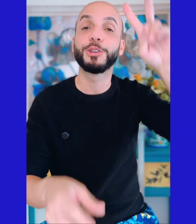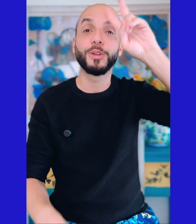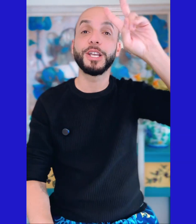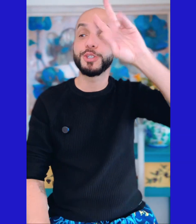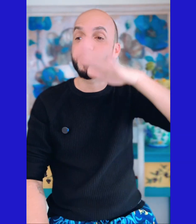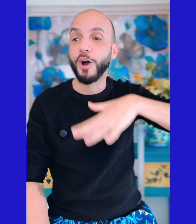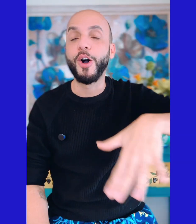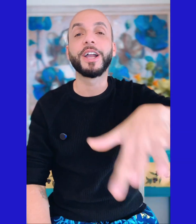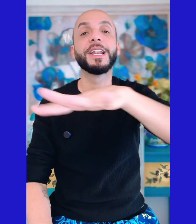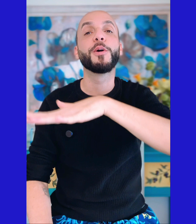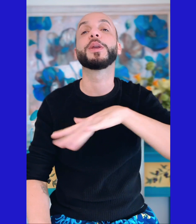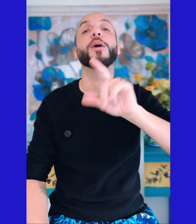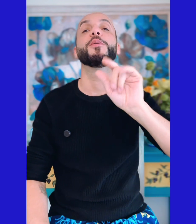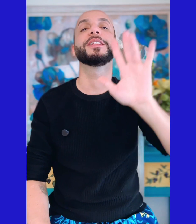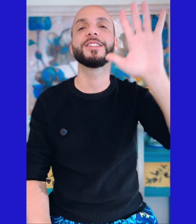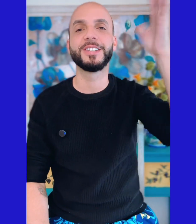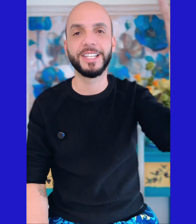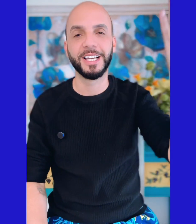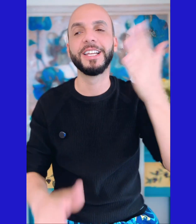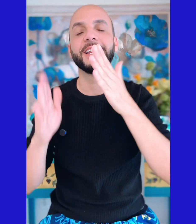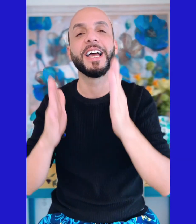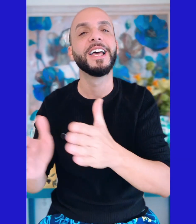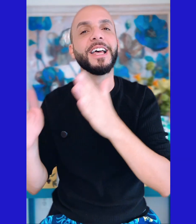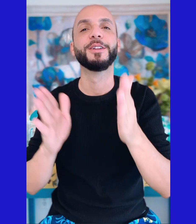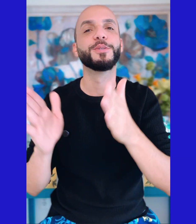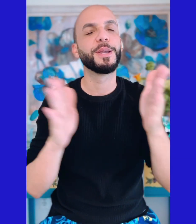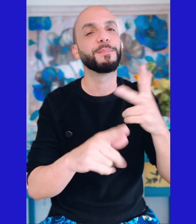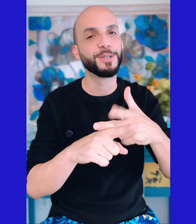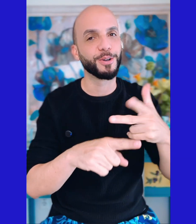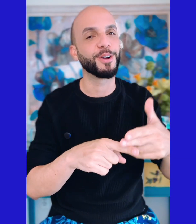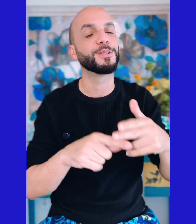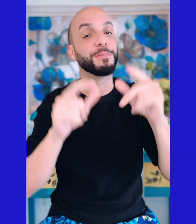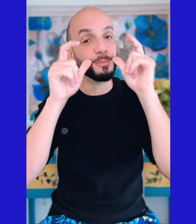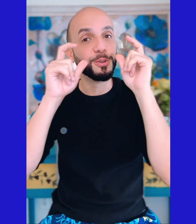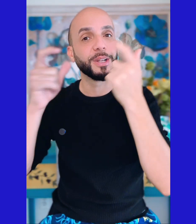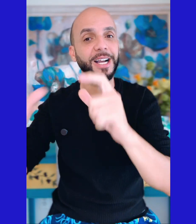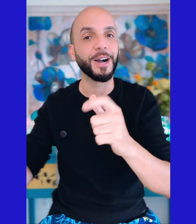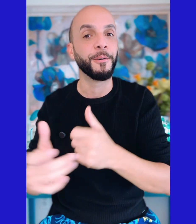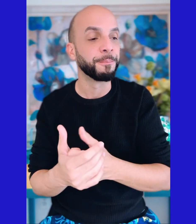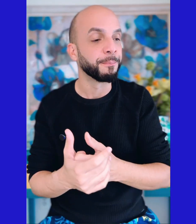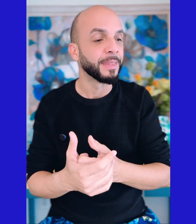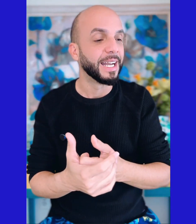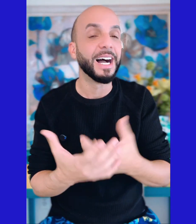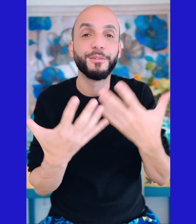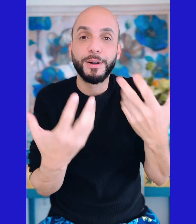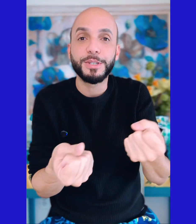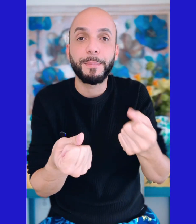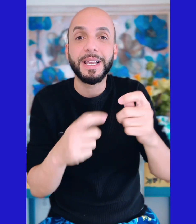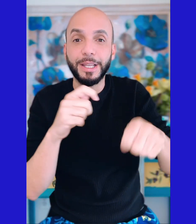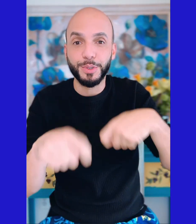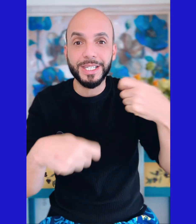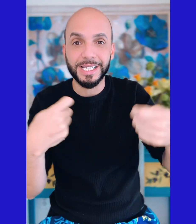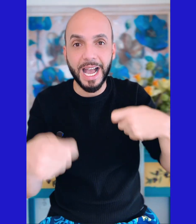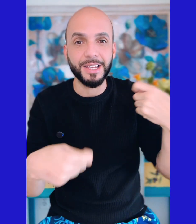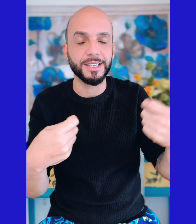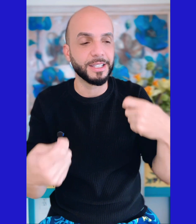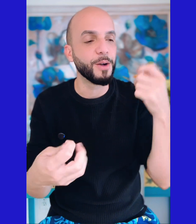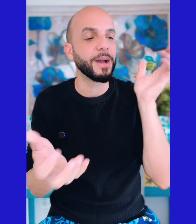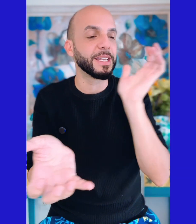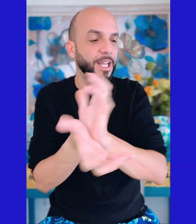toda a história, né, o que acontecia ali, né, nos episódios. Muito legal. Vamos aprender os sinais, então, aí da